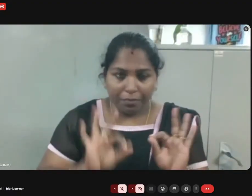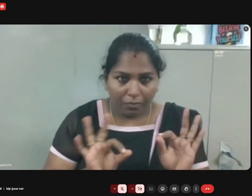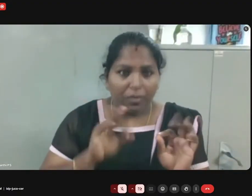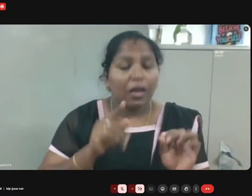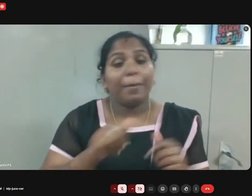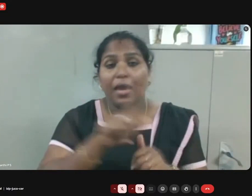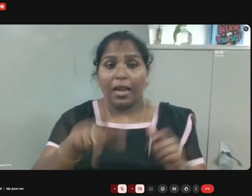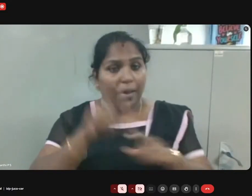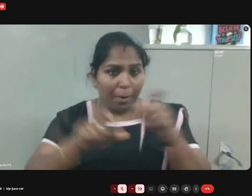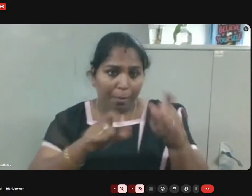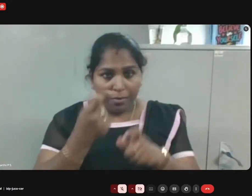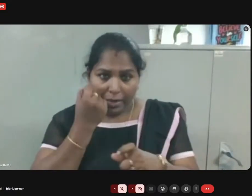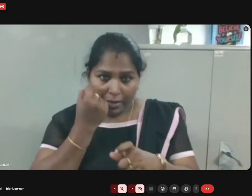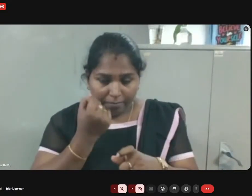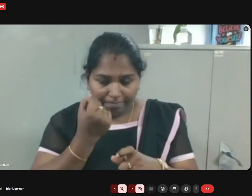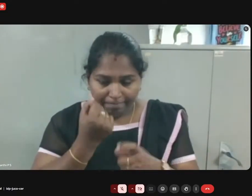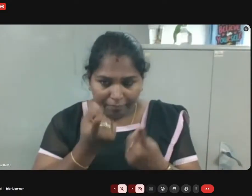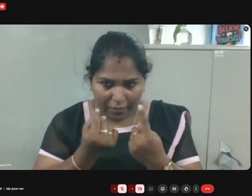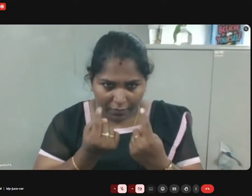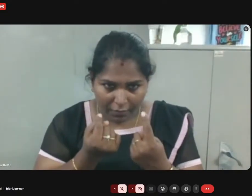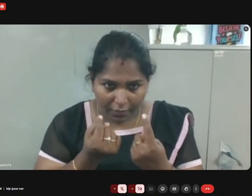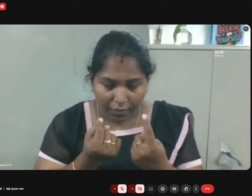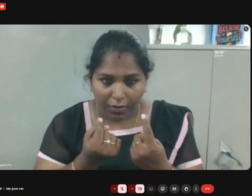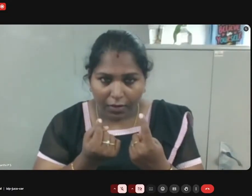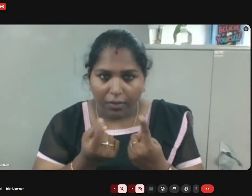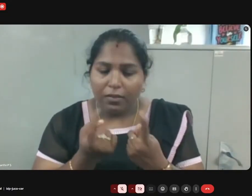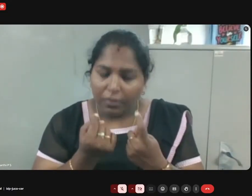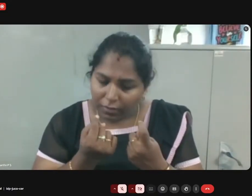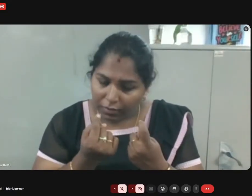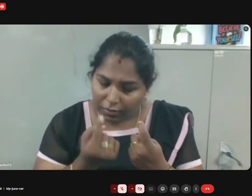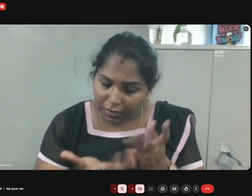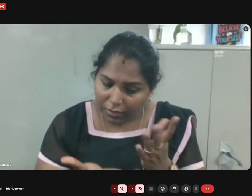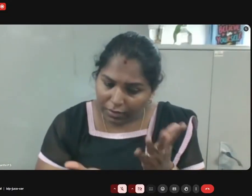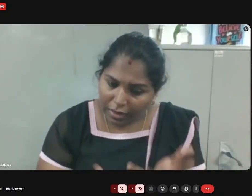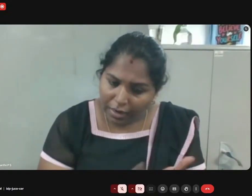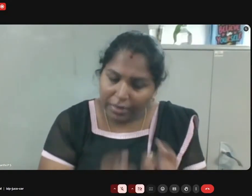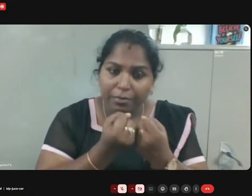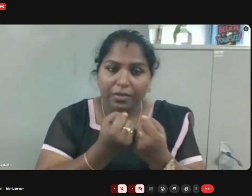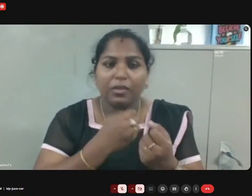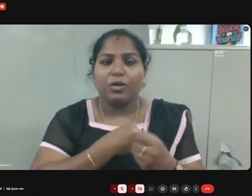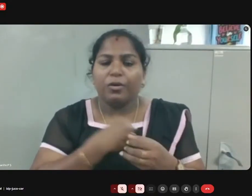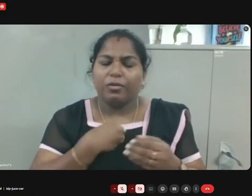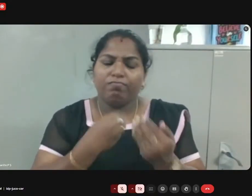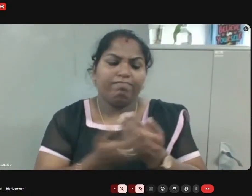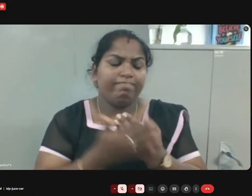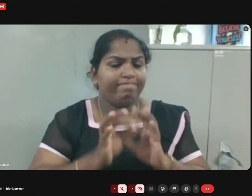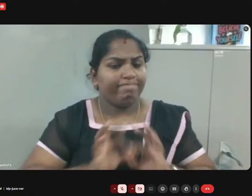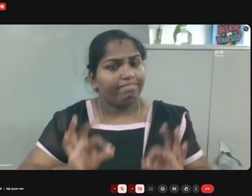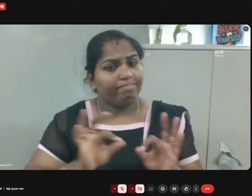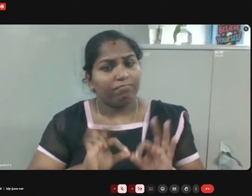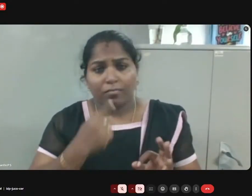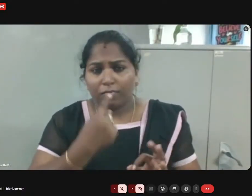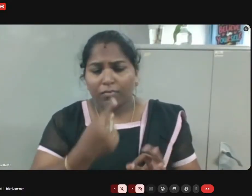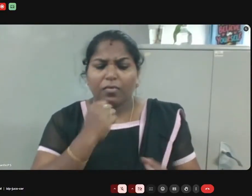ഇത് ടെസ്റ്റ് ചെയ്ത് നമ്മളൊരു കണ്ടുപിടിച്ചിട്ട് ചികിത്സ ഇല്ല എന്ന് പറയുന്നതിനെ കാട്ടി തൽക്കാലം ആവശ്യമുള്ളവർക്ക് മാത്രം